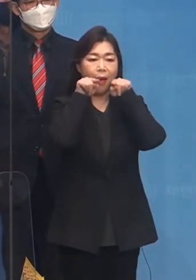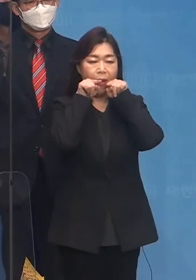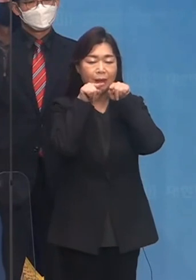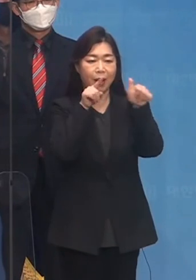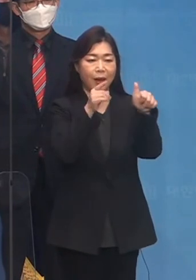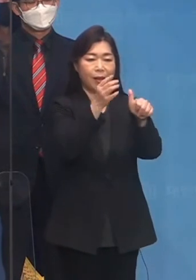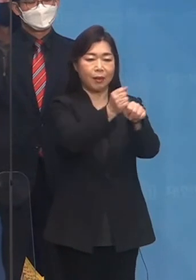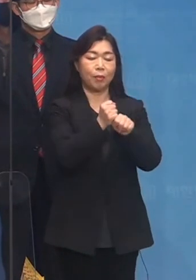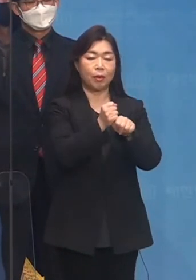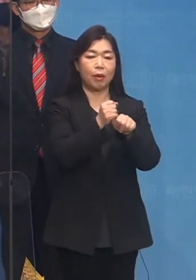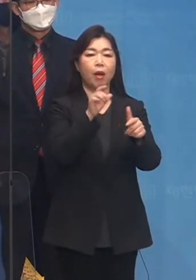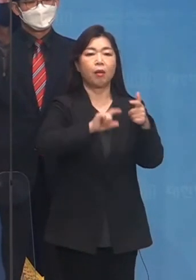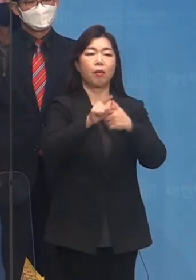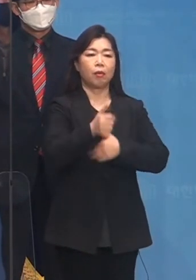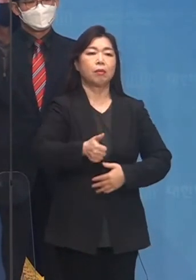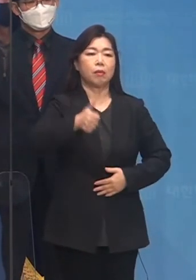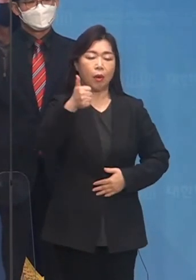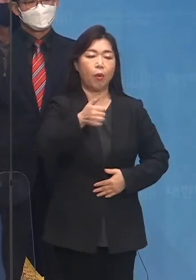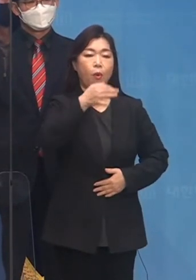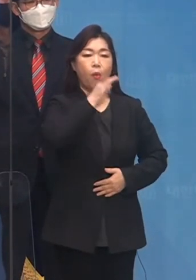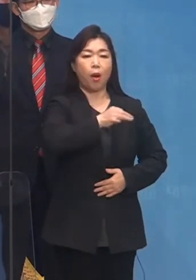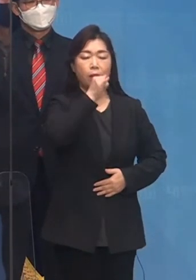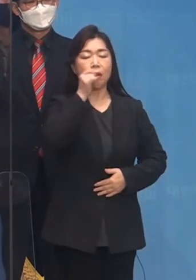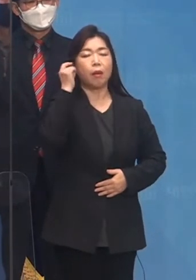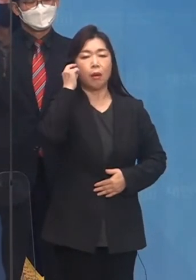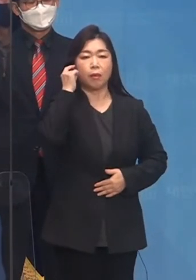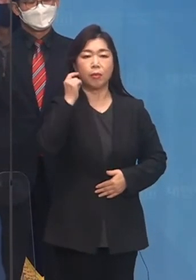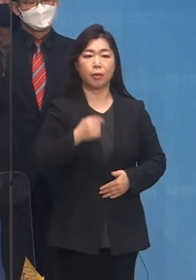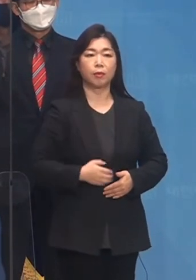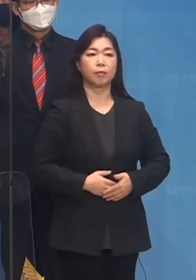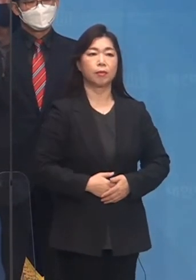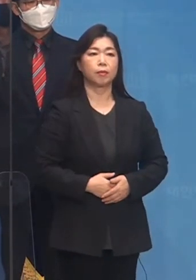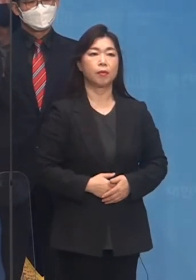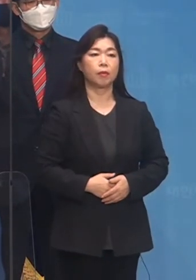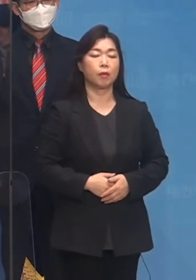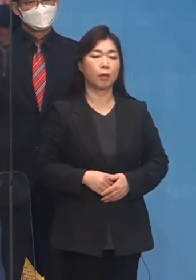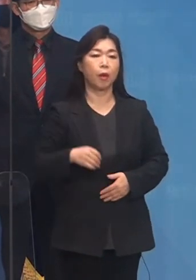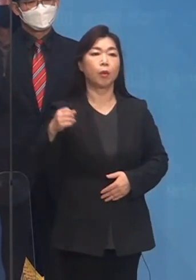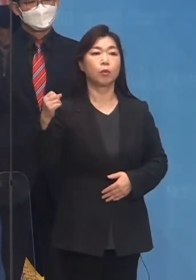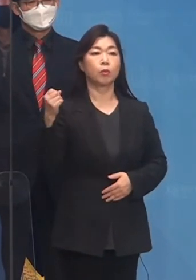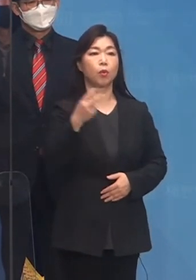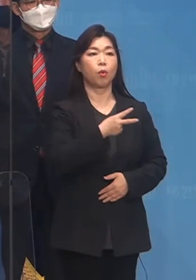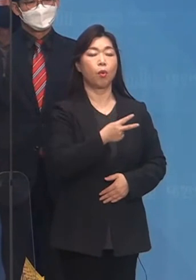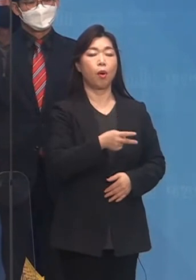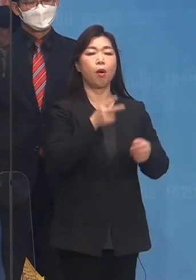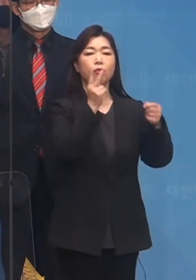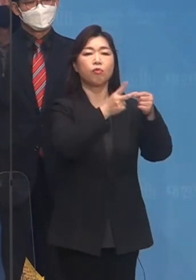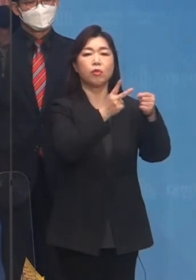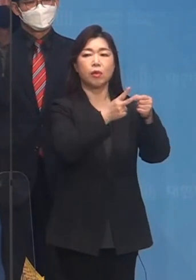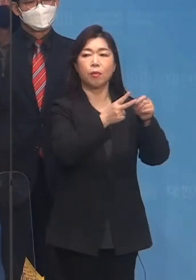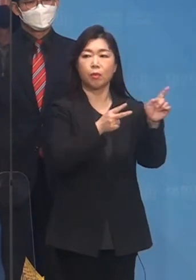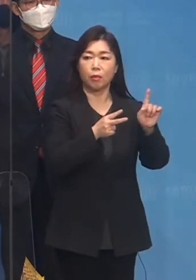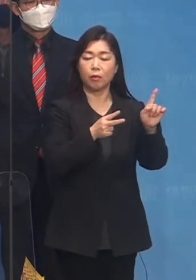더 잡는 게 훨씬 더 효율적이라는 생각을 합니다. 그리고 둘째는